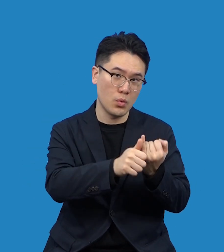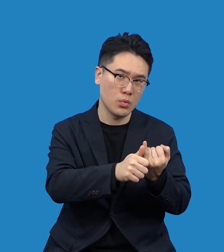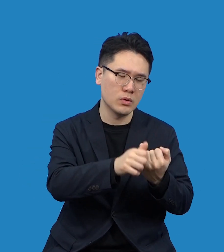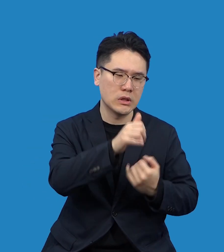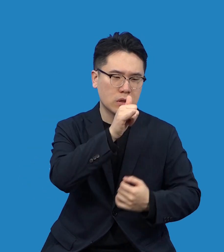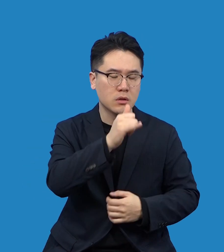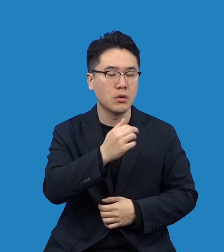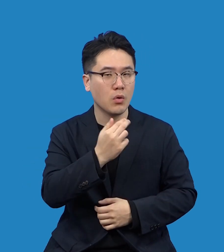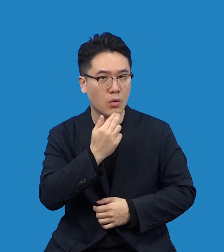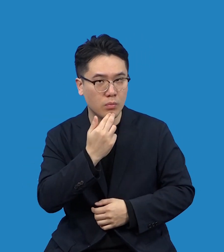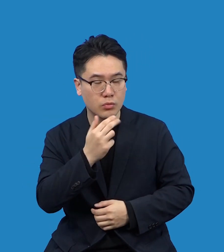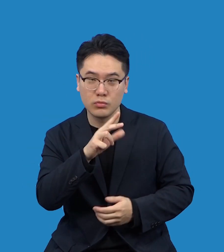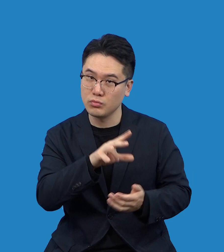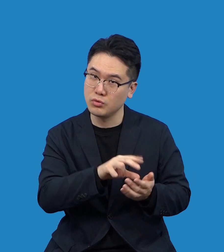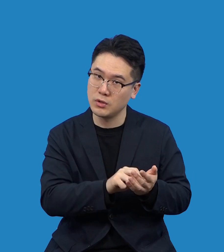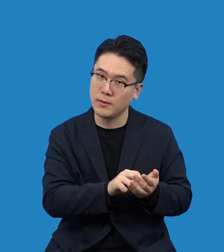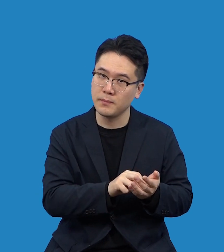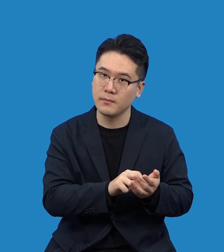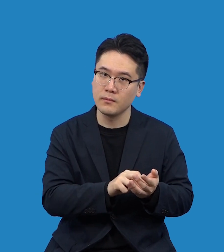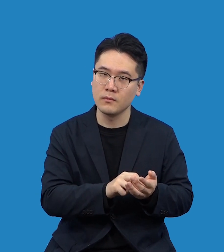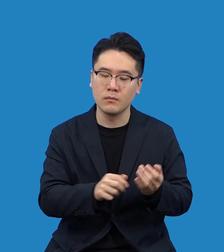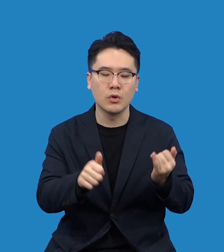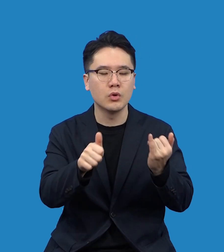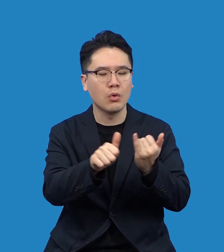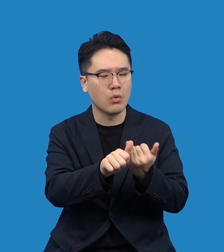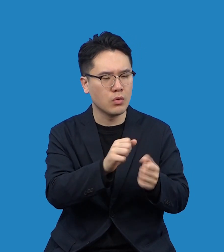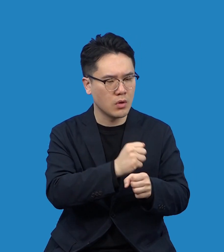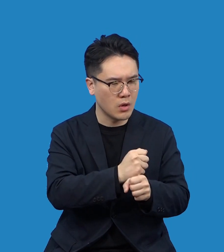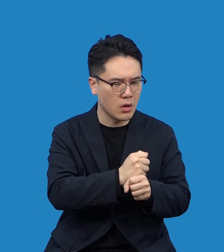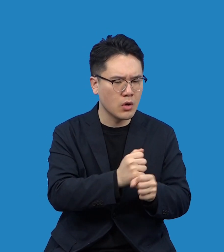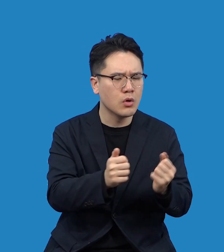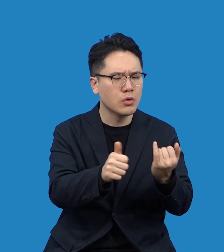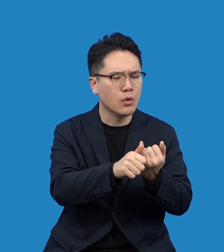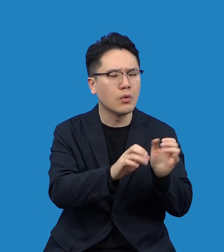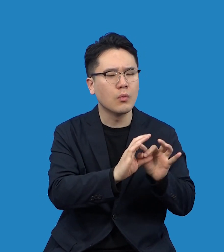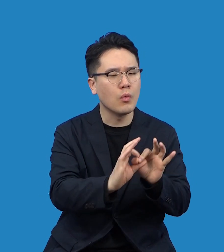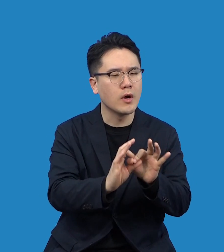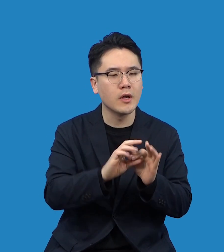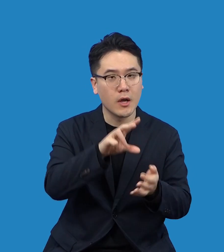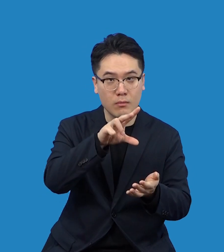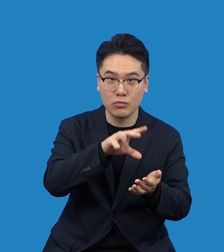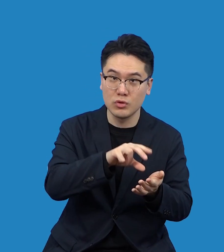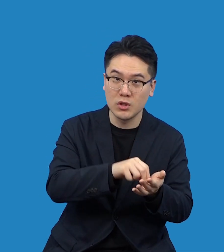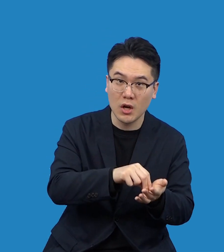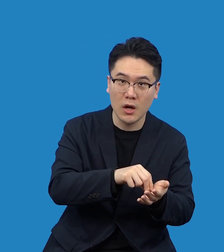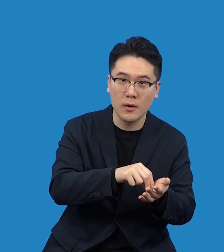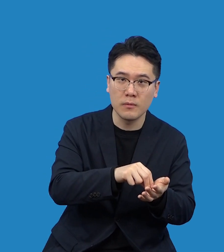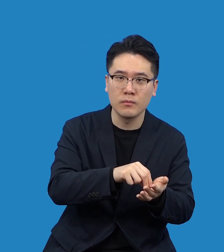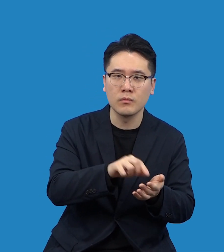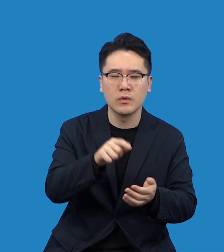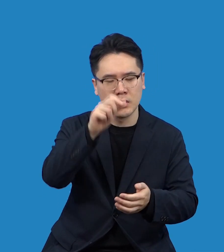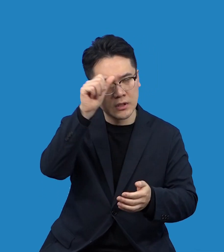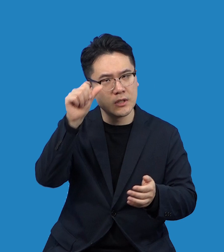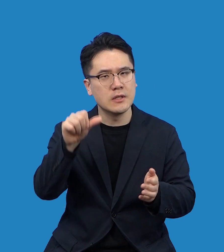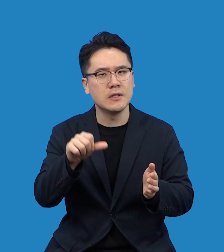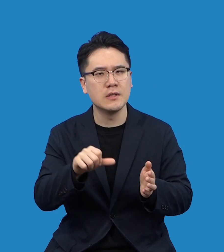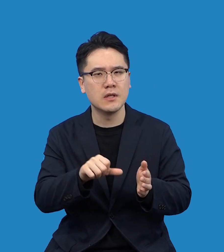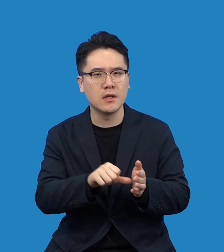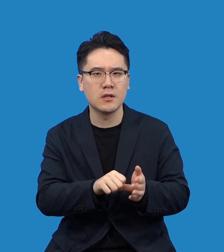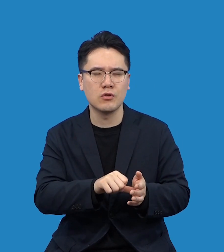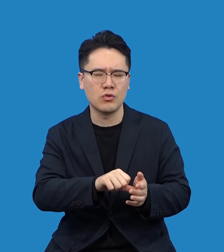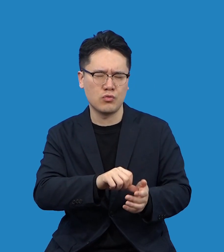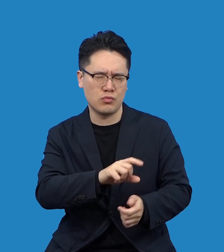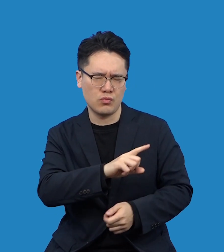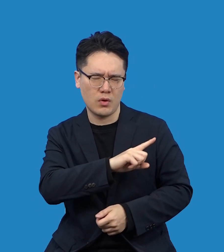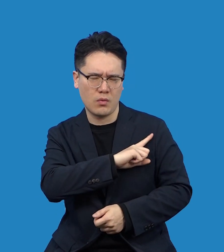또는 이미 결혼을 하였지만 결혼 관계의 문제가 지고지순의 인생의 가치가 될